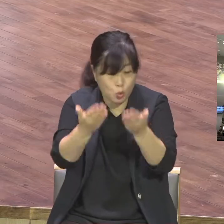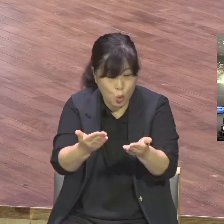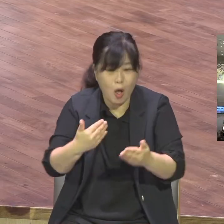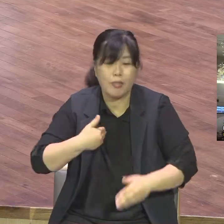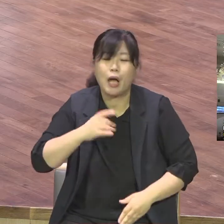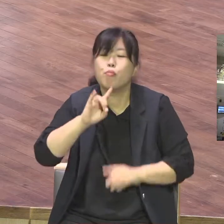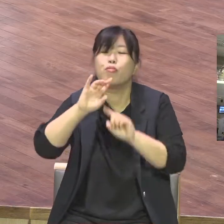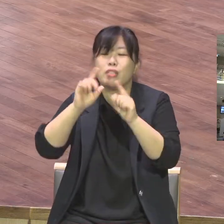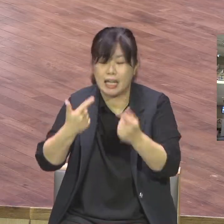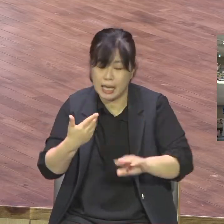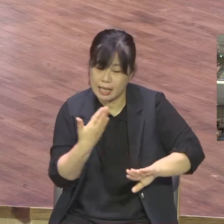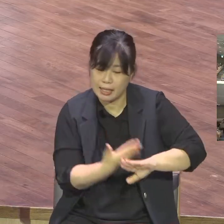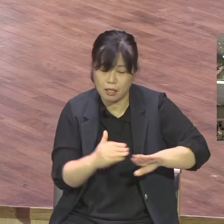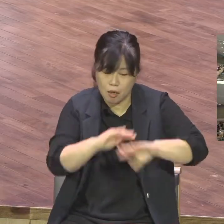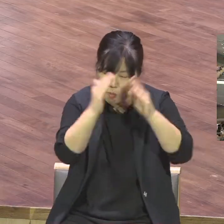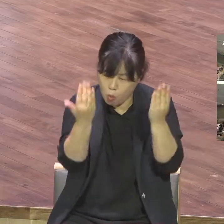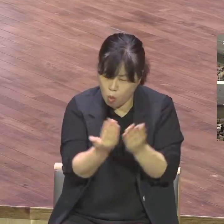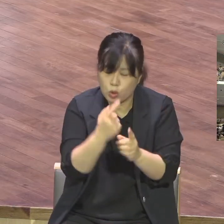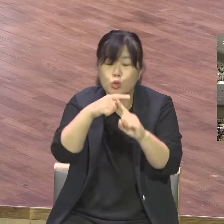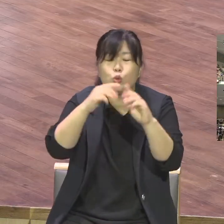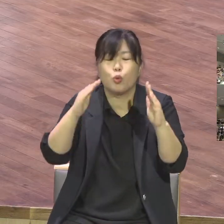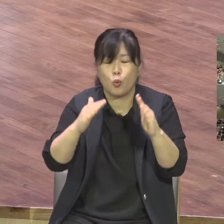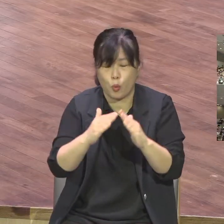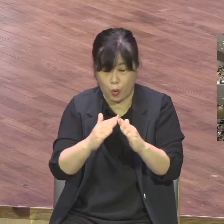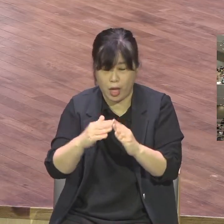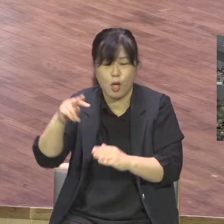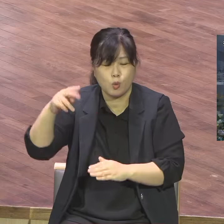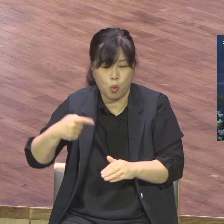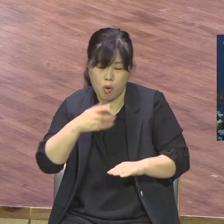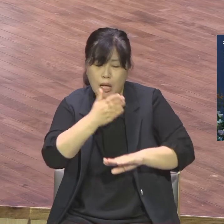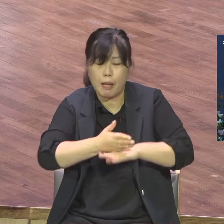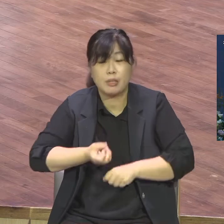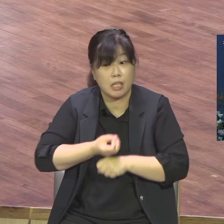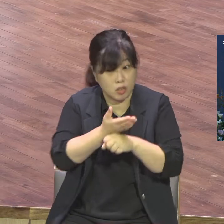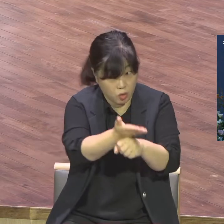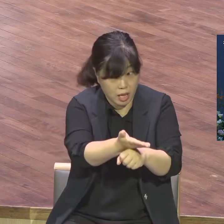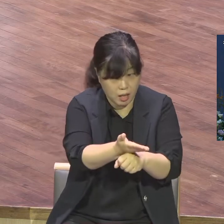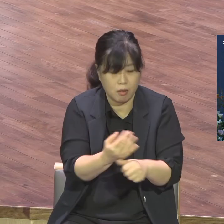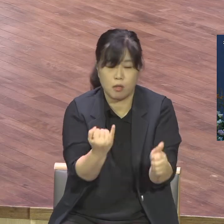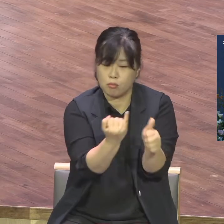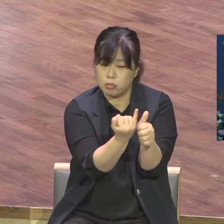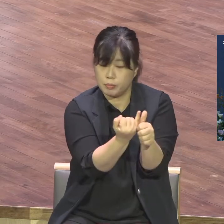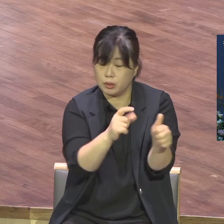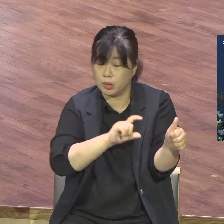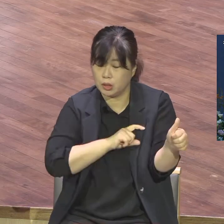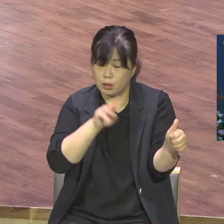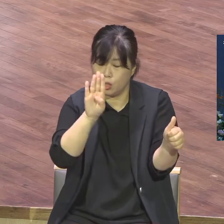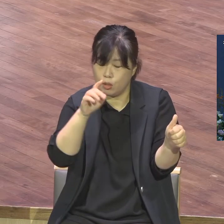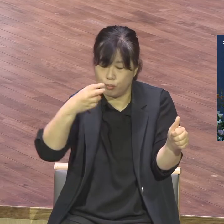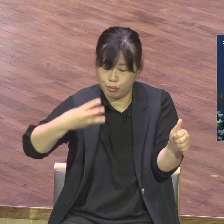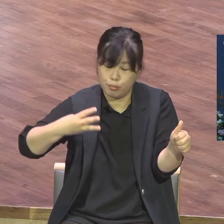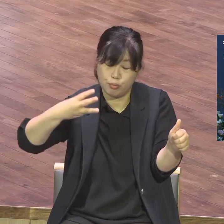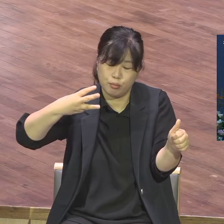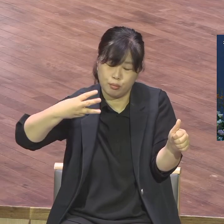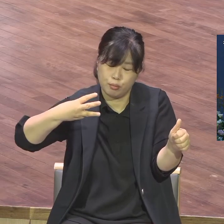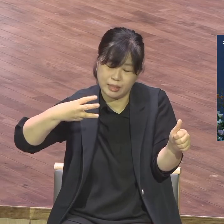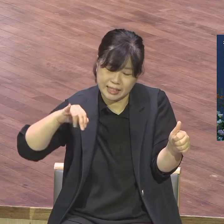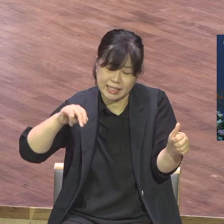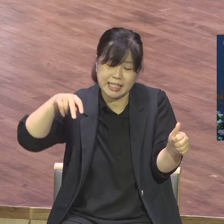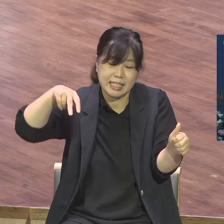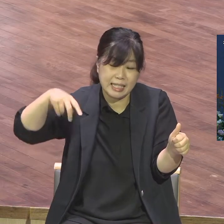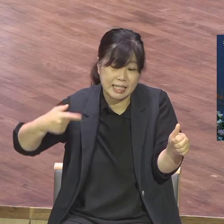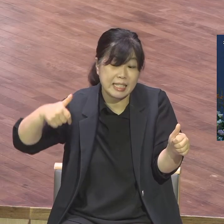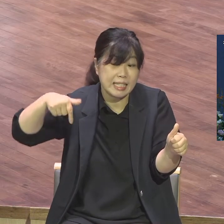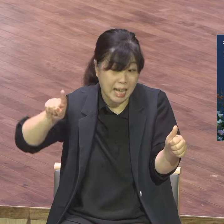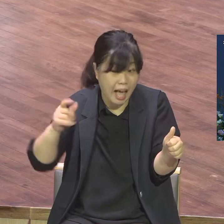감사하느니라. 사도 바울은 동역자의 모델로 브리시가 부부를 언급하고 있습니다. 고린도에서 사도